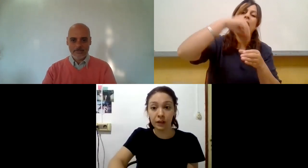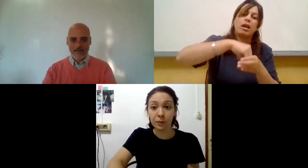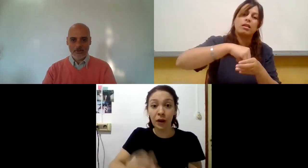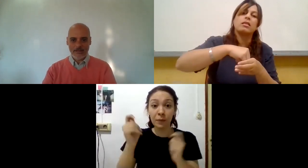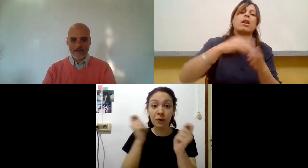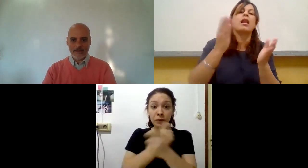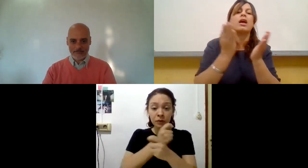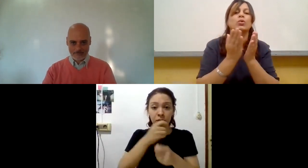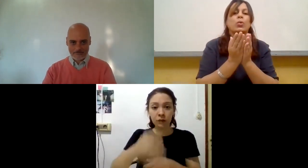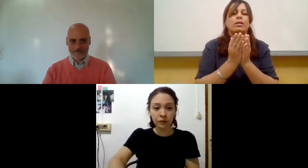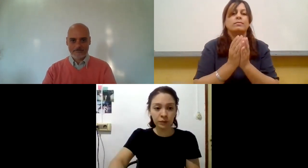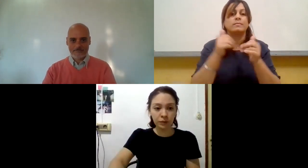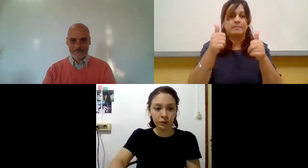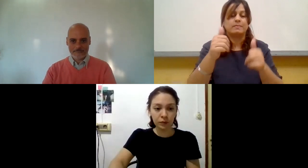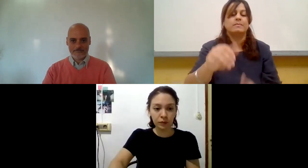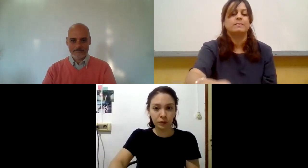¿Hacemos un cambio?